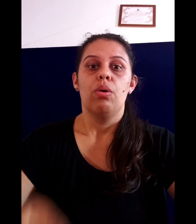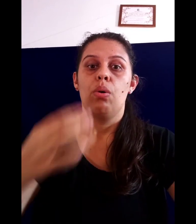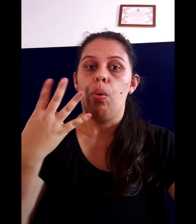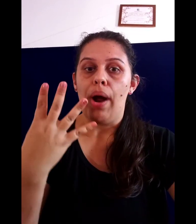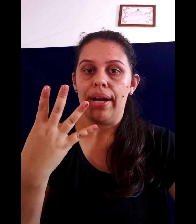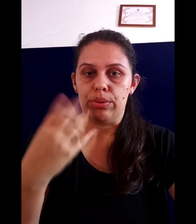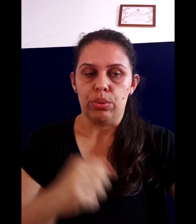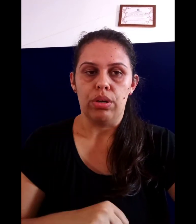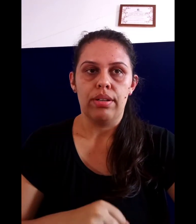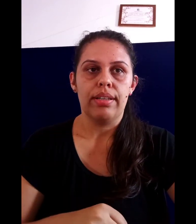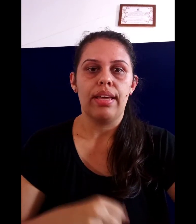Quarto